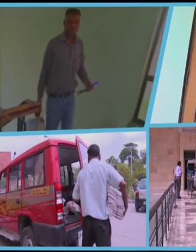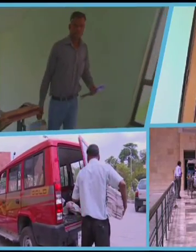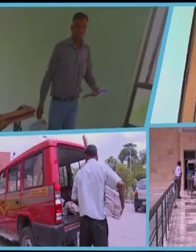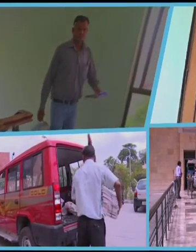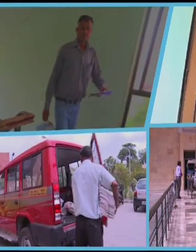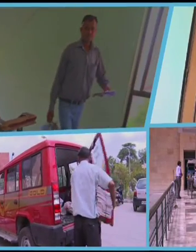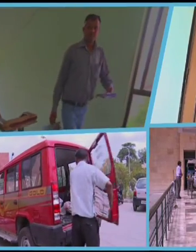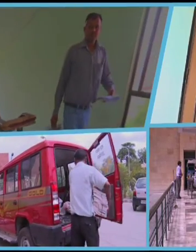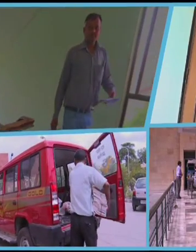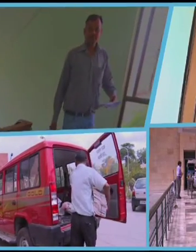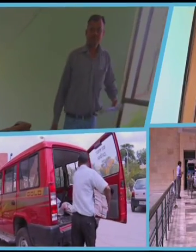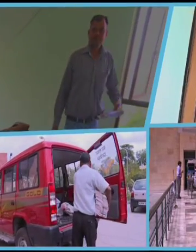है।